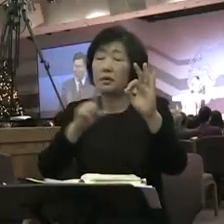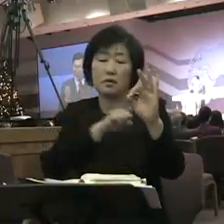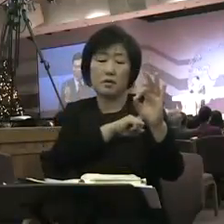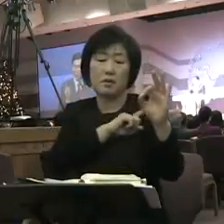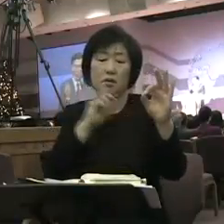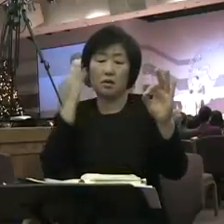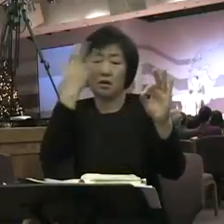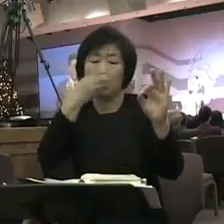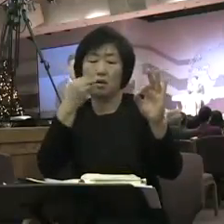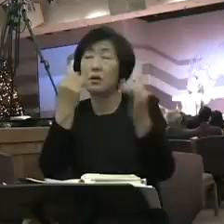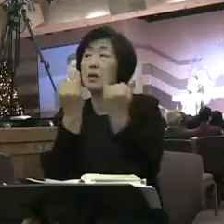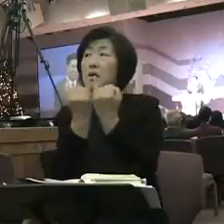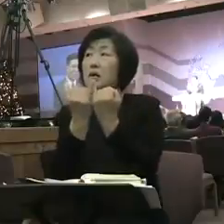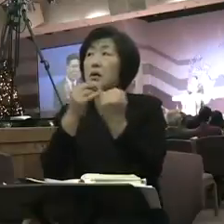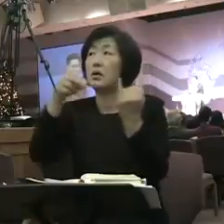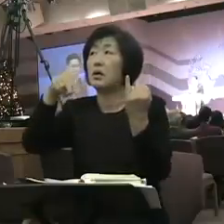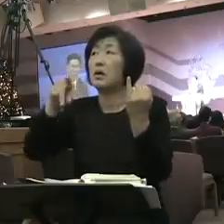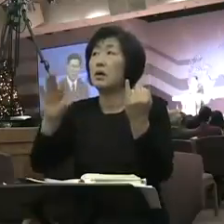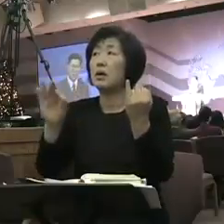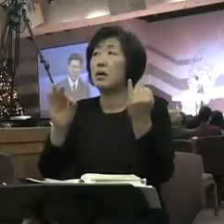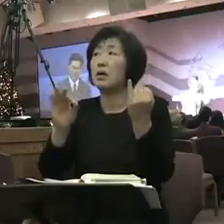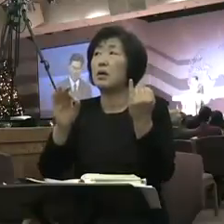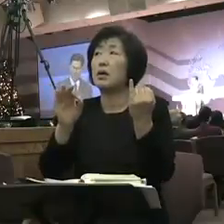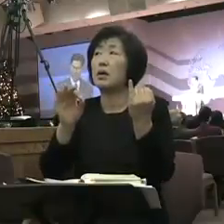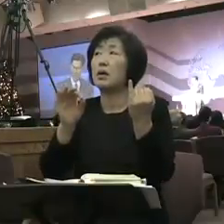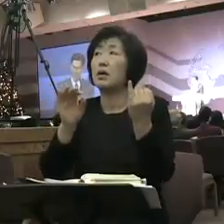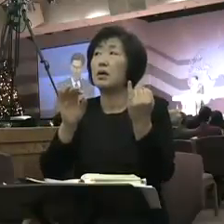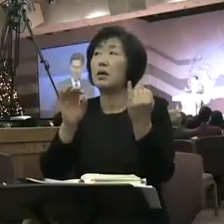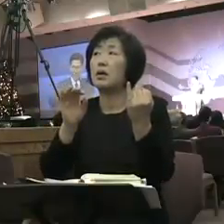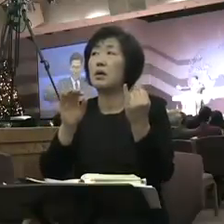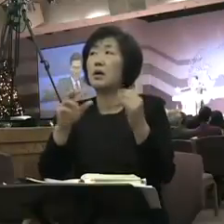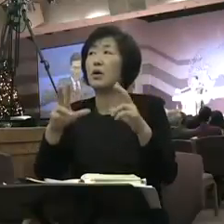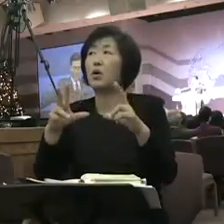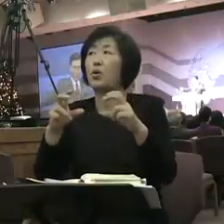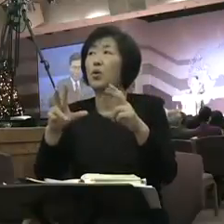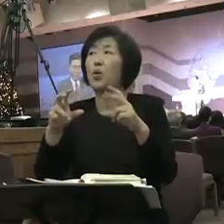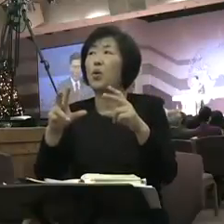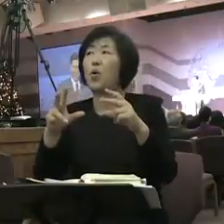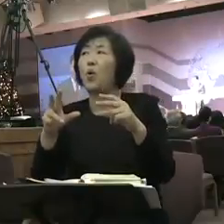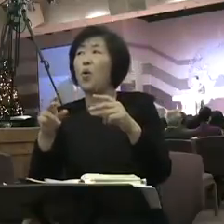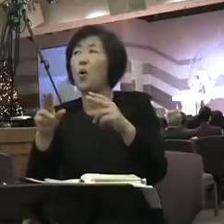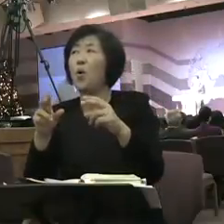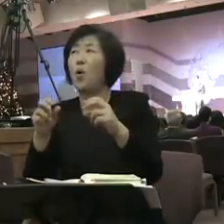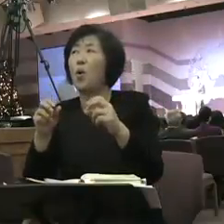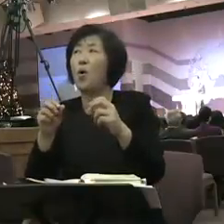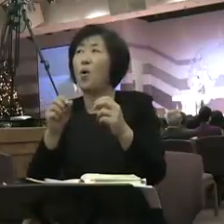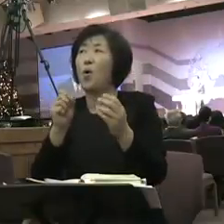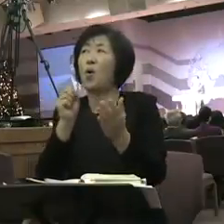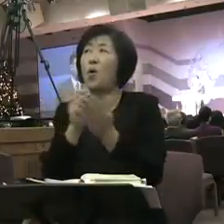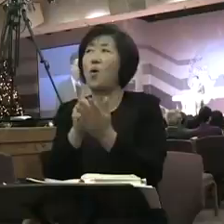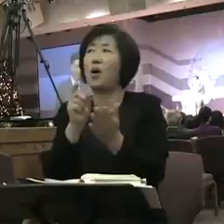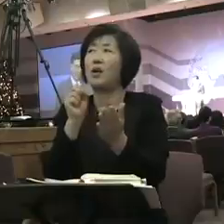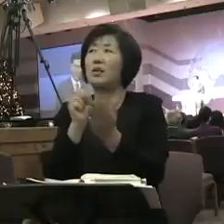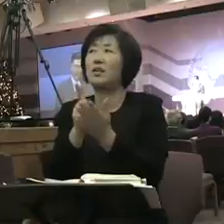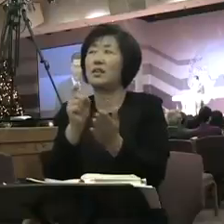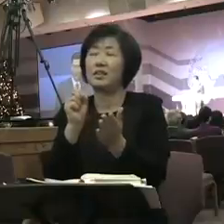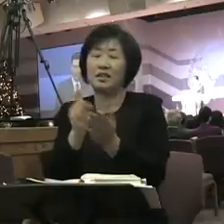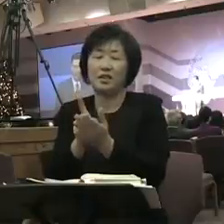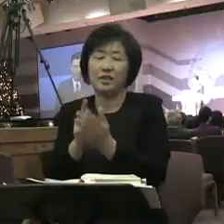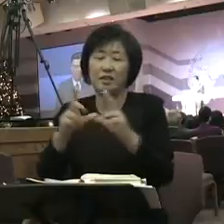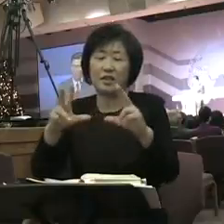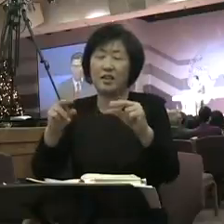그래서요, 여성을 스포츠 공으로 비유를 한 조그가 있어요. 10대의 여성들을 뭐라고 하는지 아세요? 축구공이라고